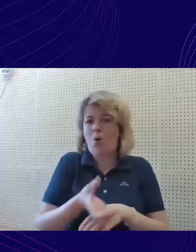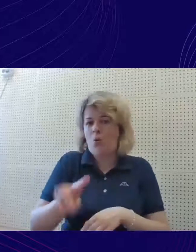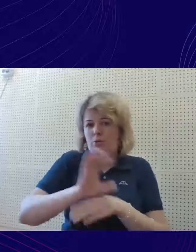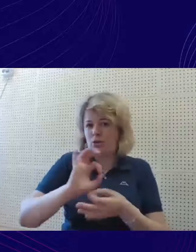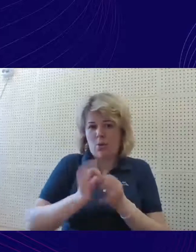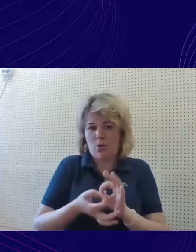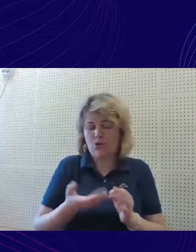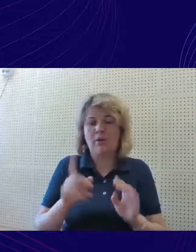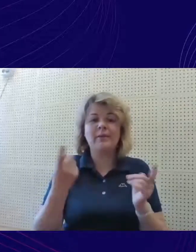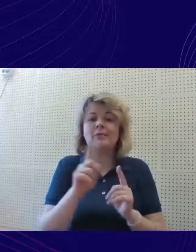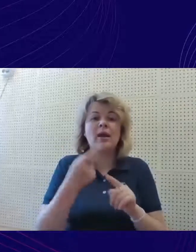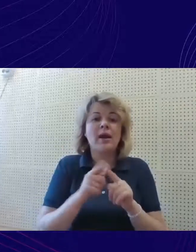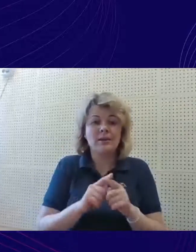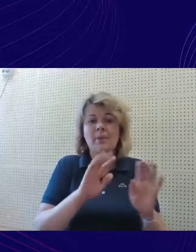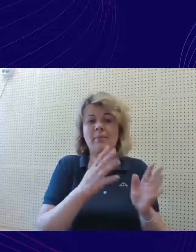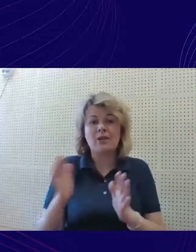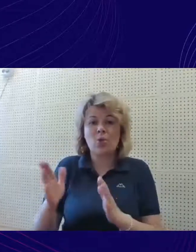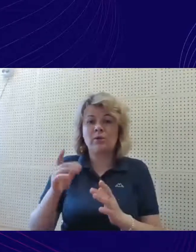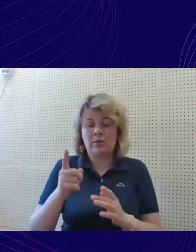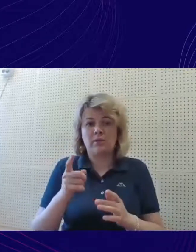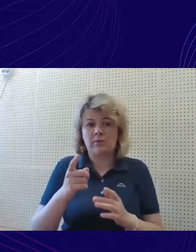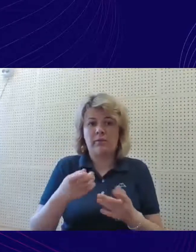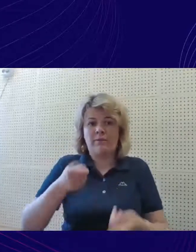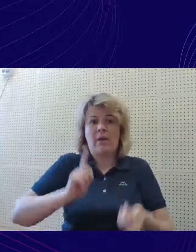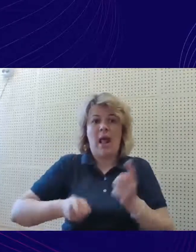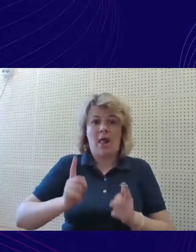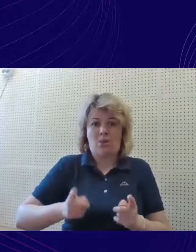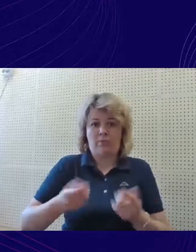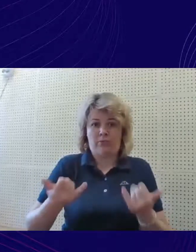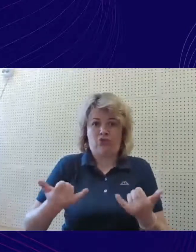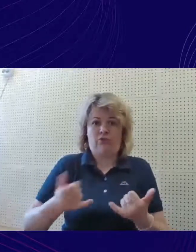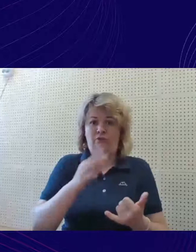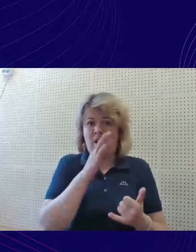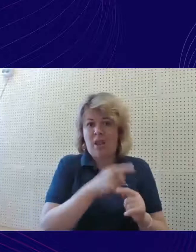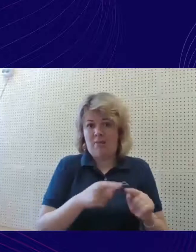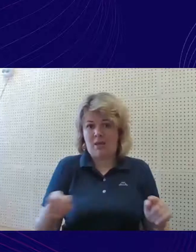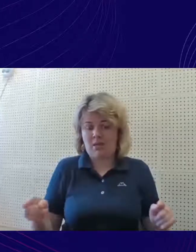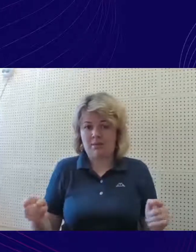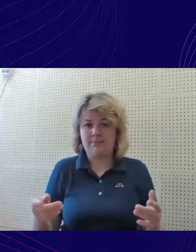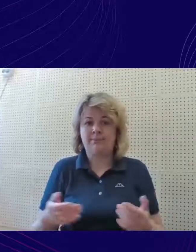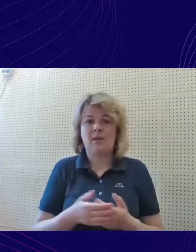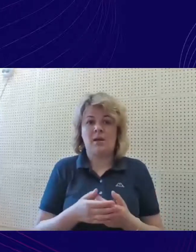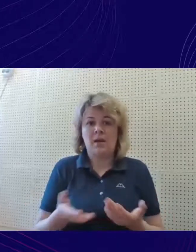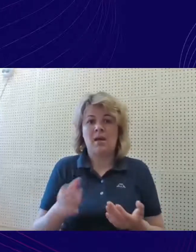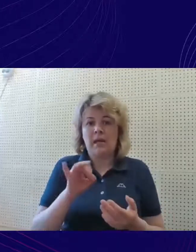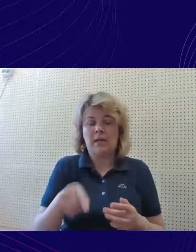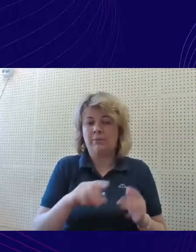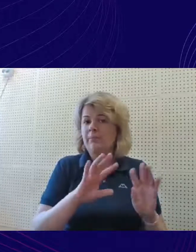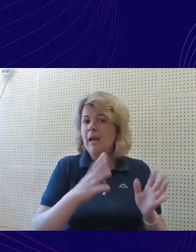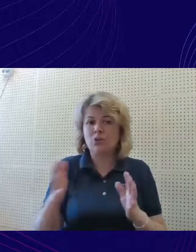в режиме реально текущего времени. А в режиме реально текущего времени